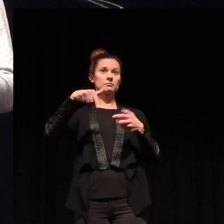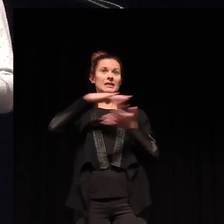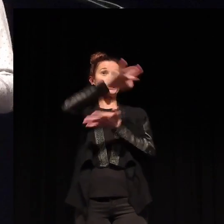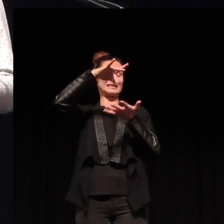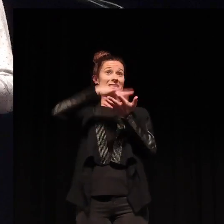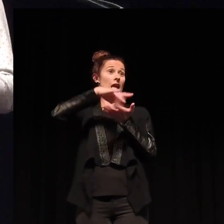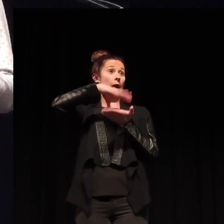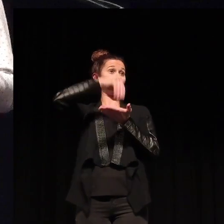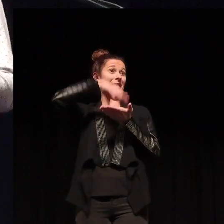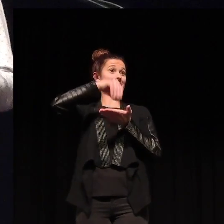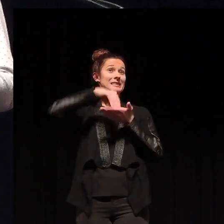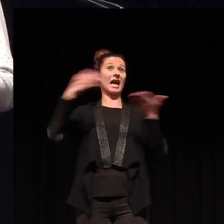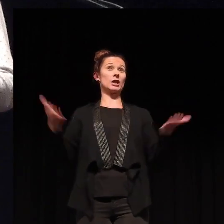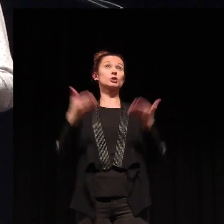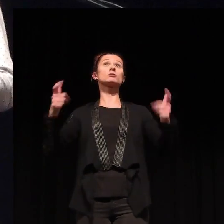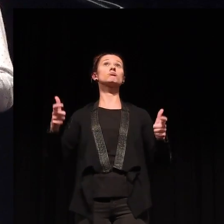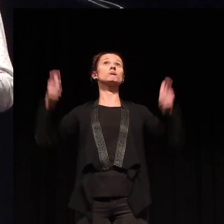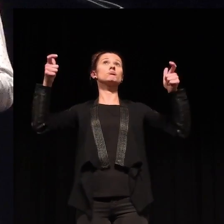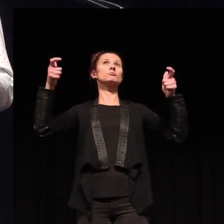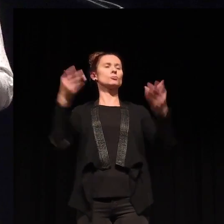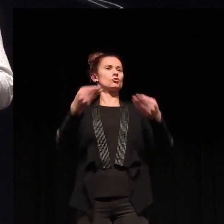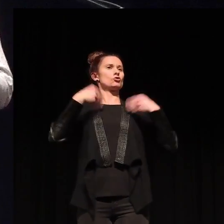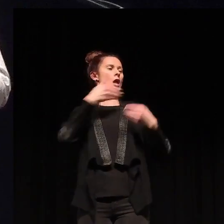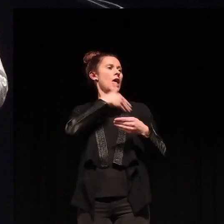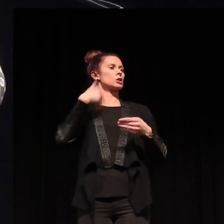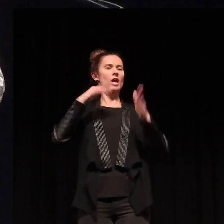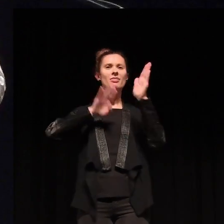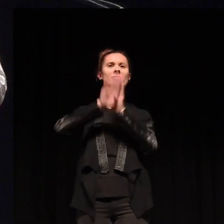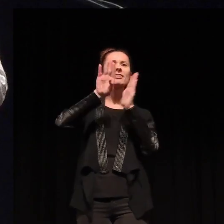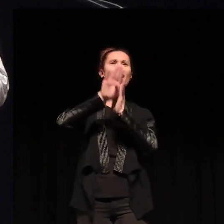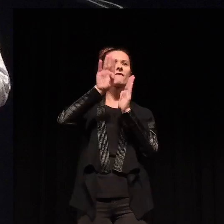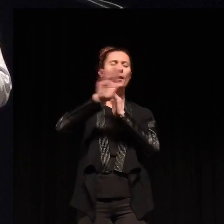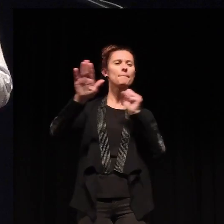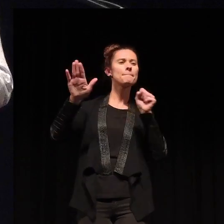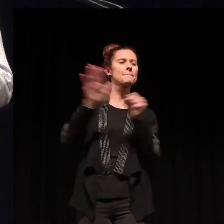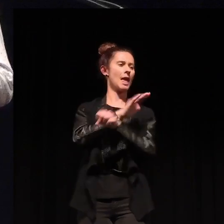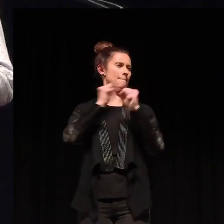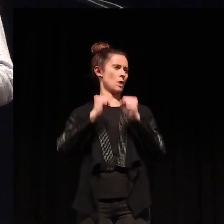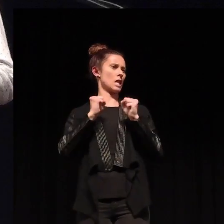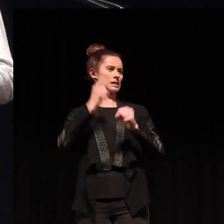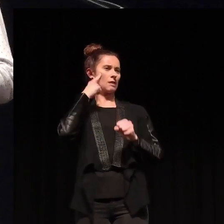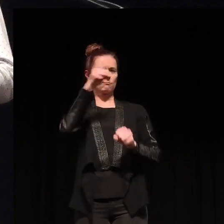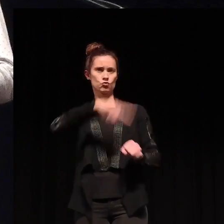nous permet vraiment de développer le plein potentiel chez nos élèves.